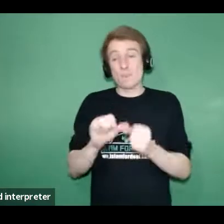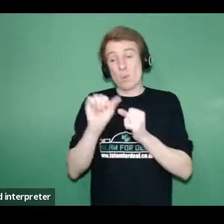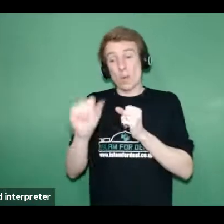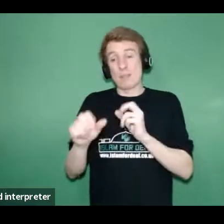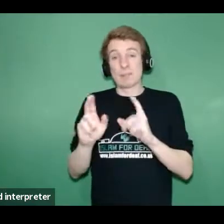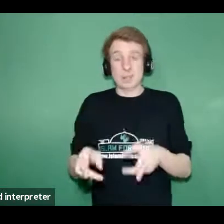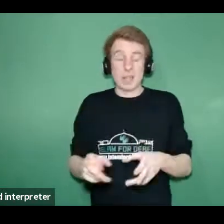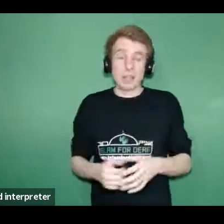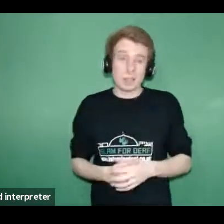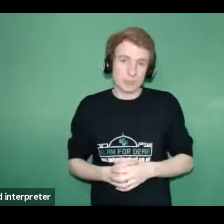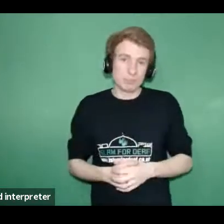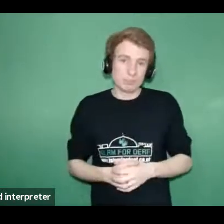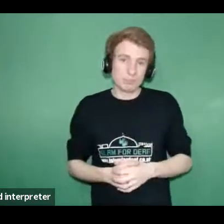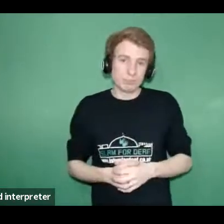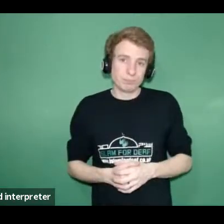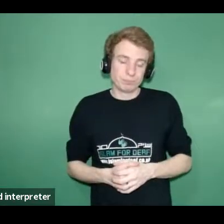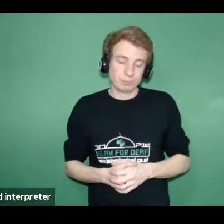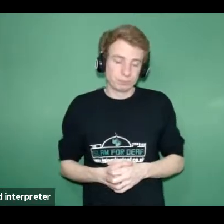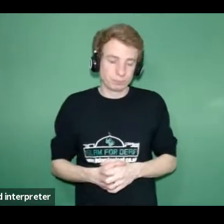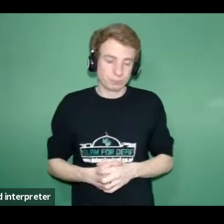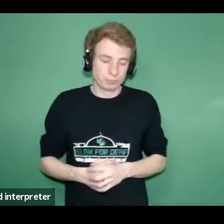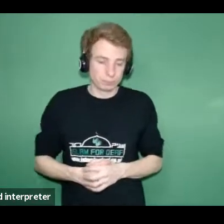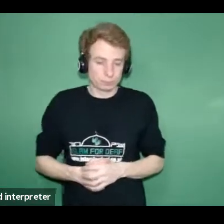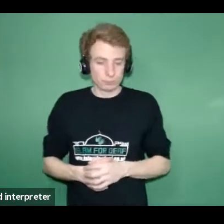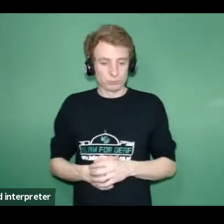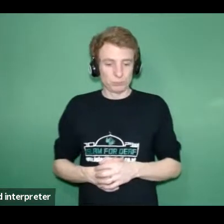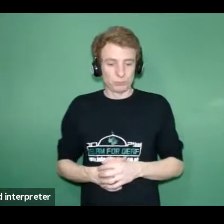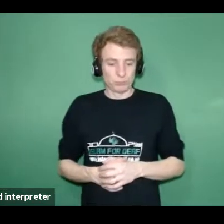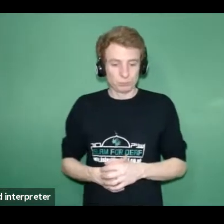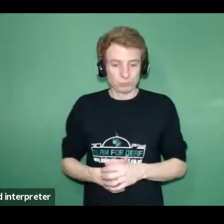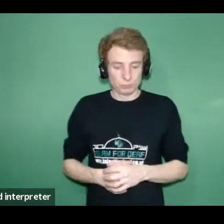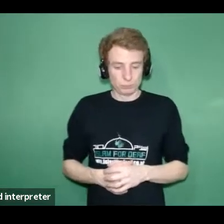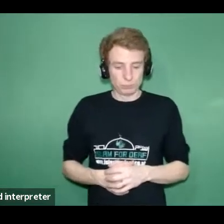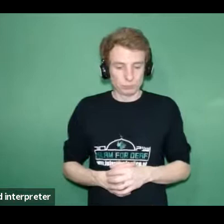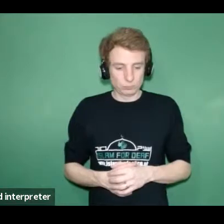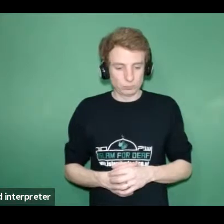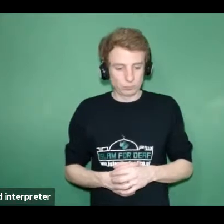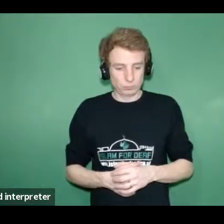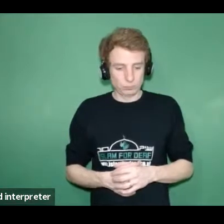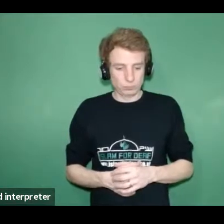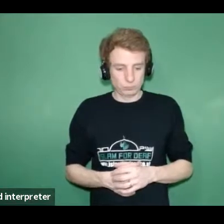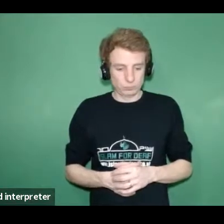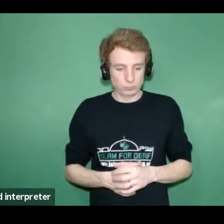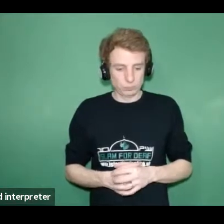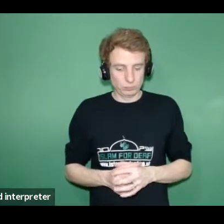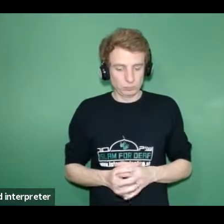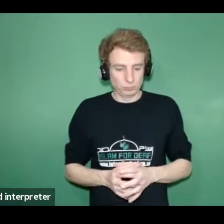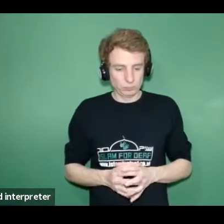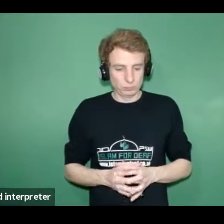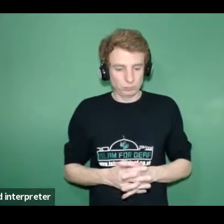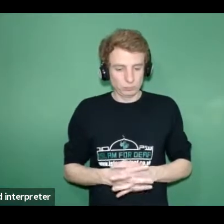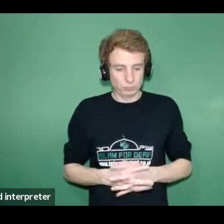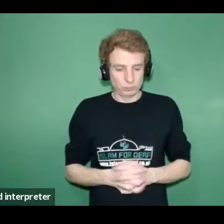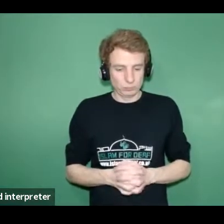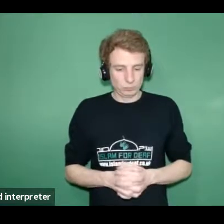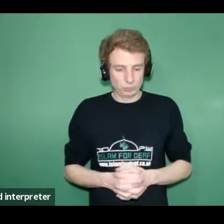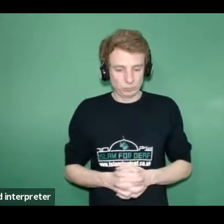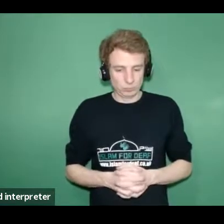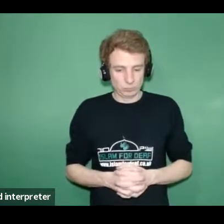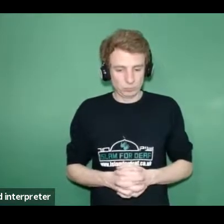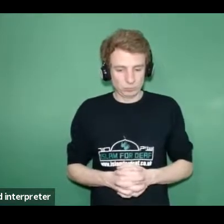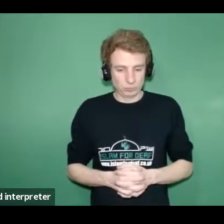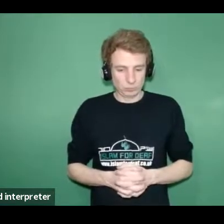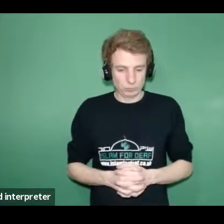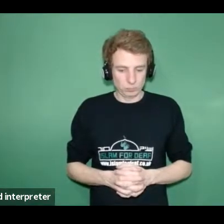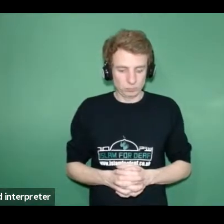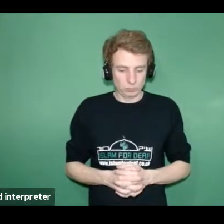والإنسان إذا نظر في دنيا الناس اليوم يعلم أن هذه الحياة ليست لعبا. وأنا أضرب